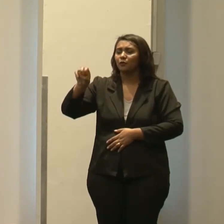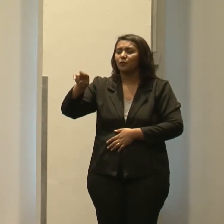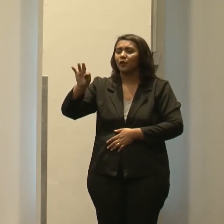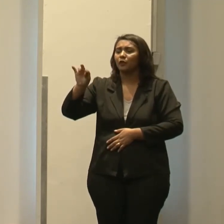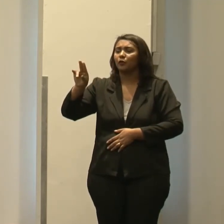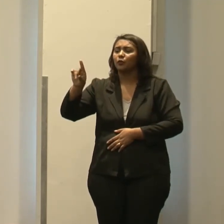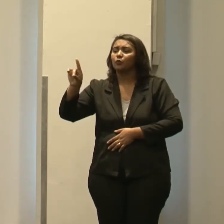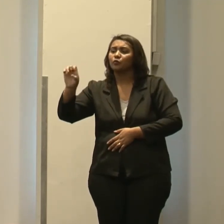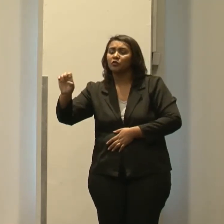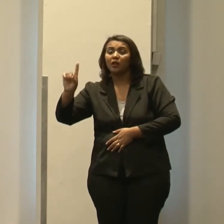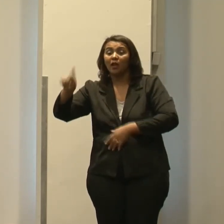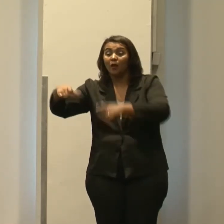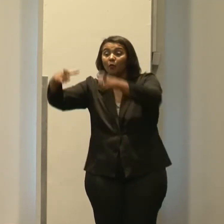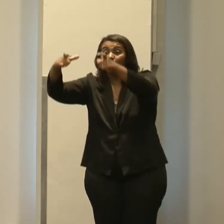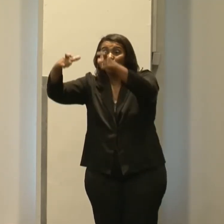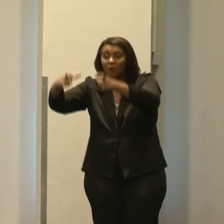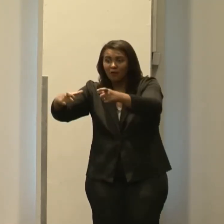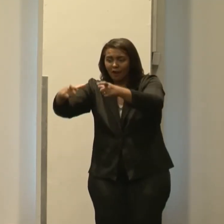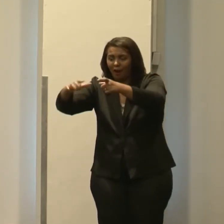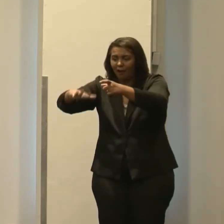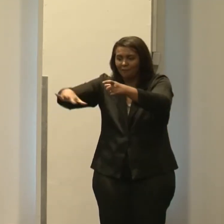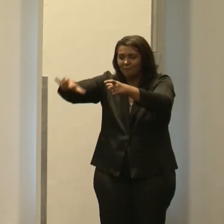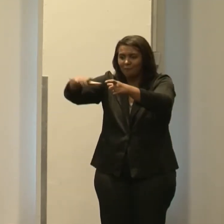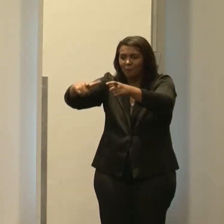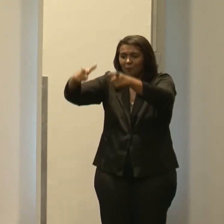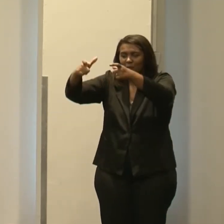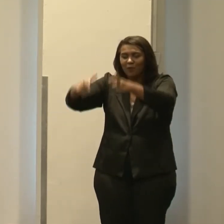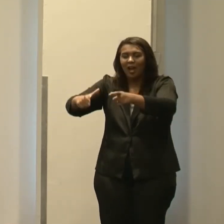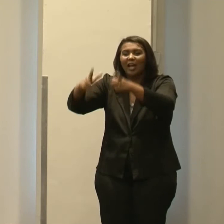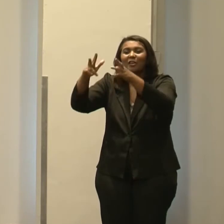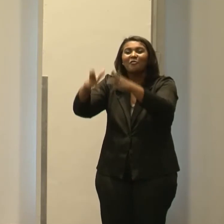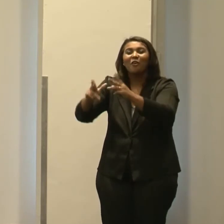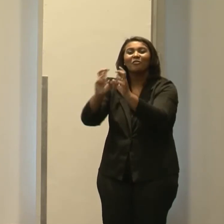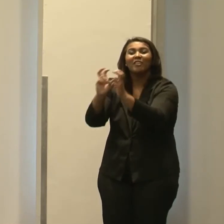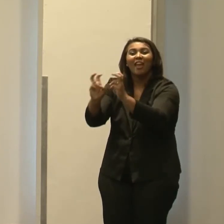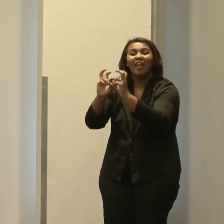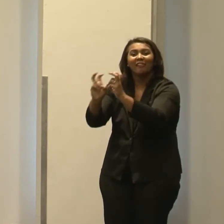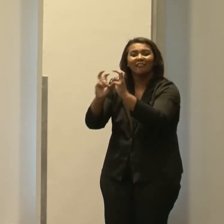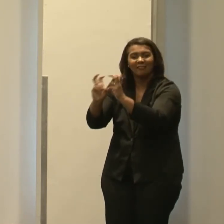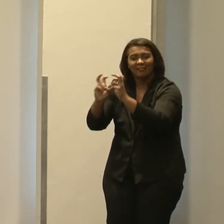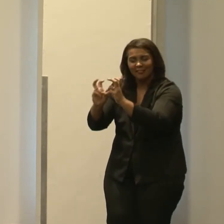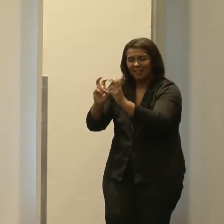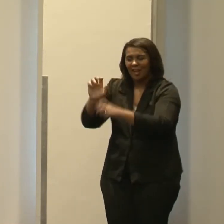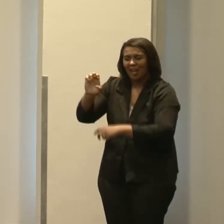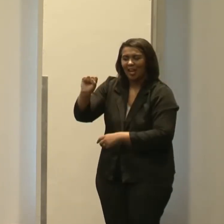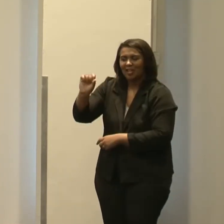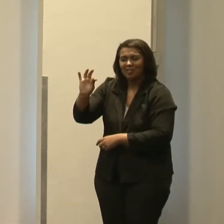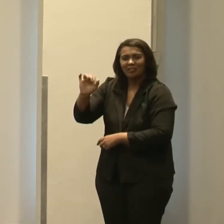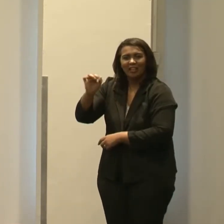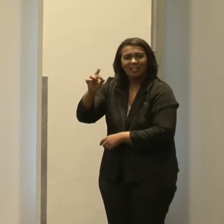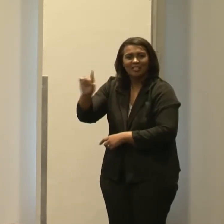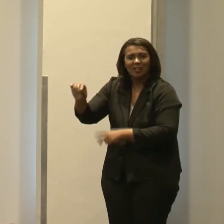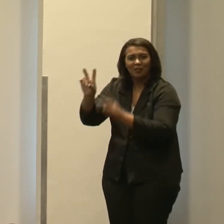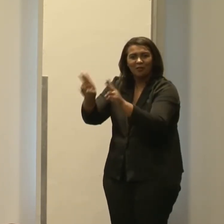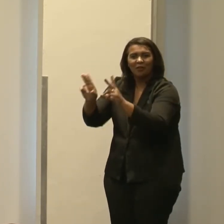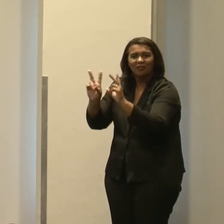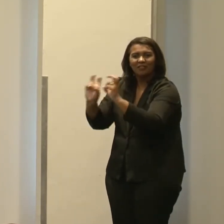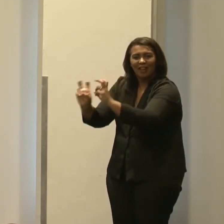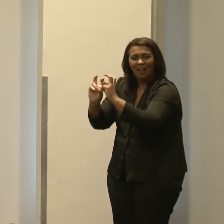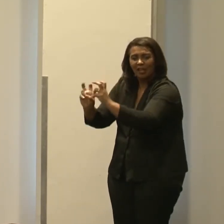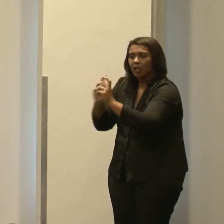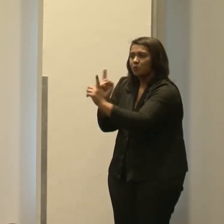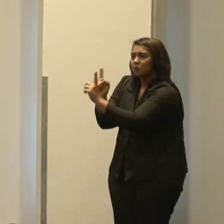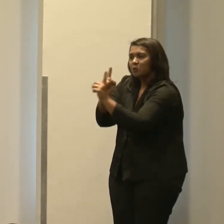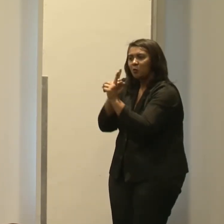é um espaço, é a estação de trem em que há um encontro das pessoas, no caso dos jovens nesse